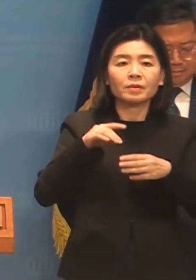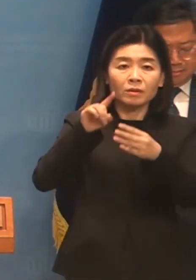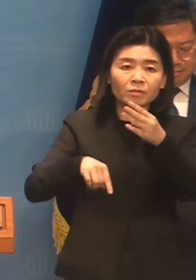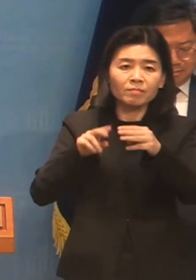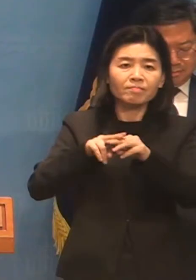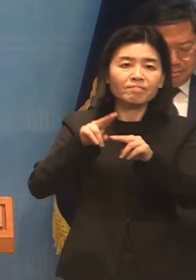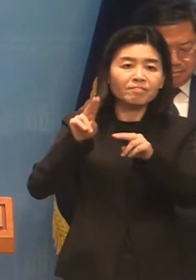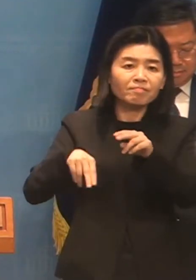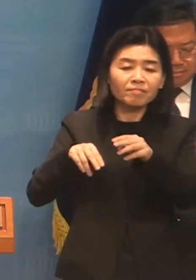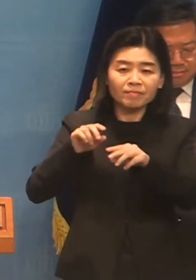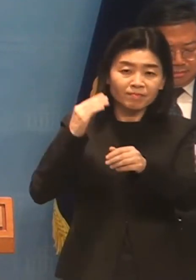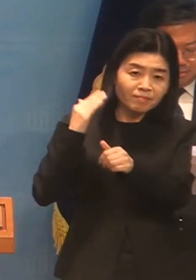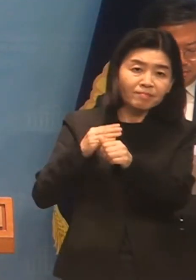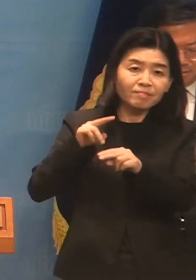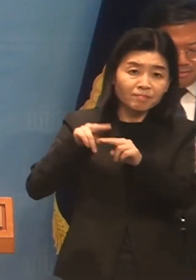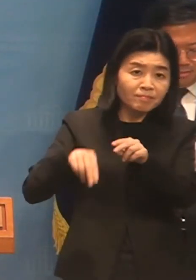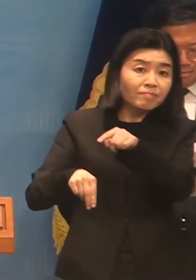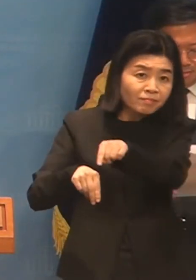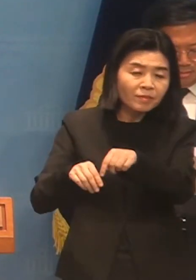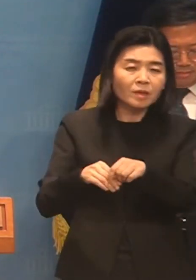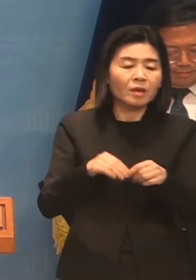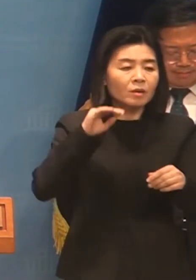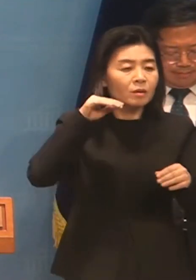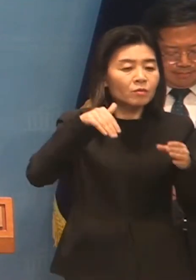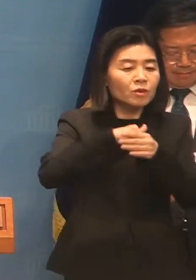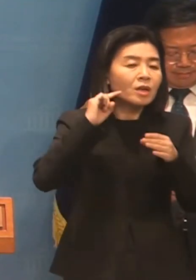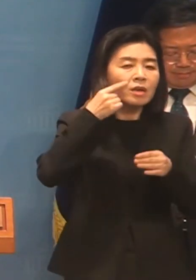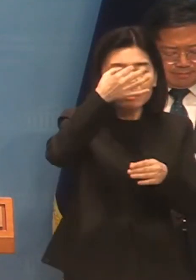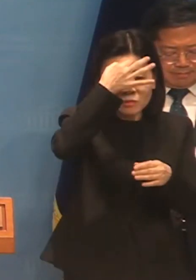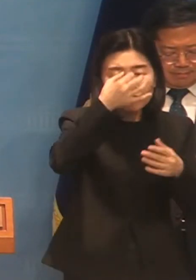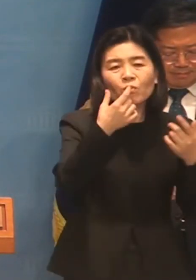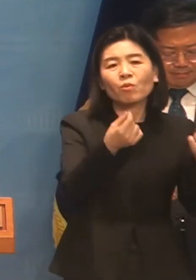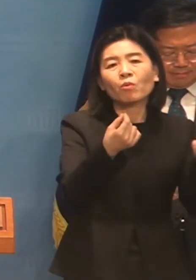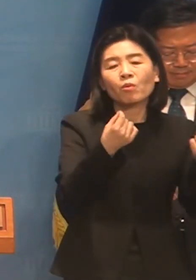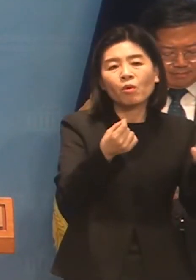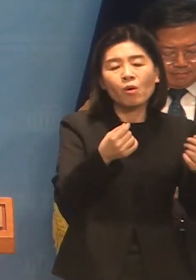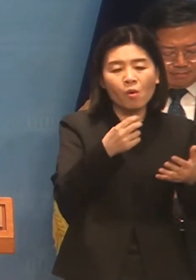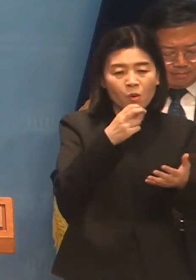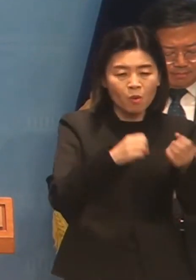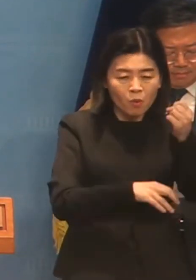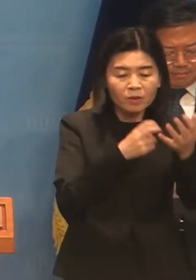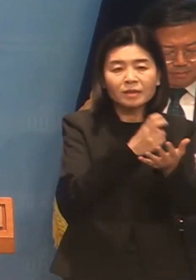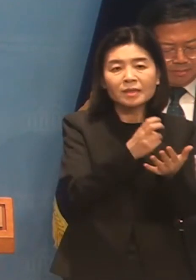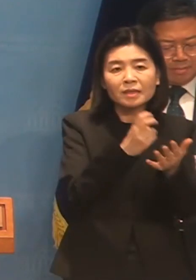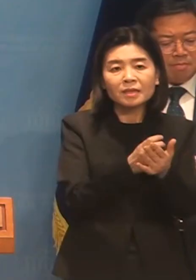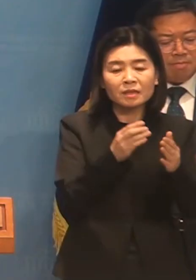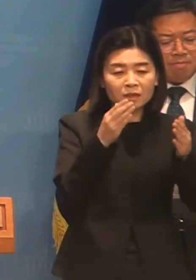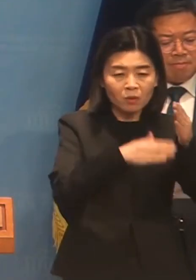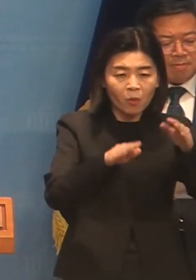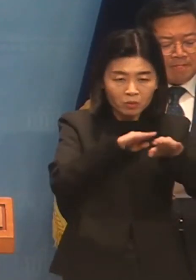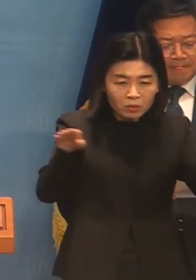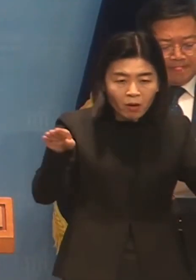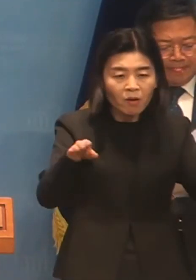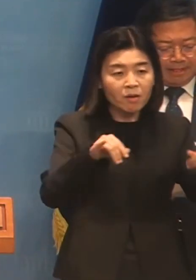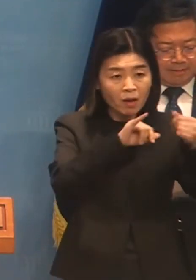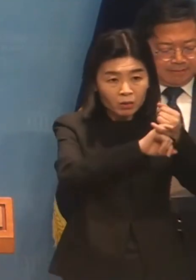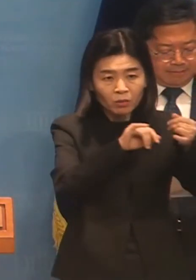이어졌다. 문화예술 분야 또한 예외는 아니었다. 원칙과 공정을 앞세운 약속들은